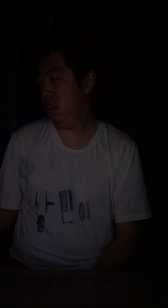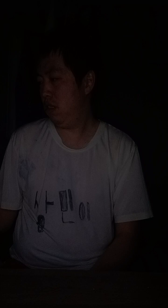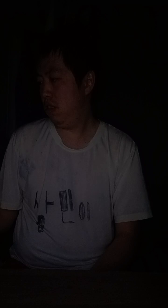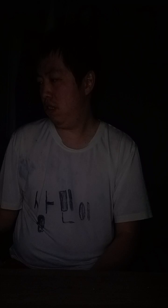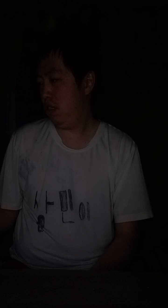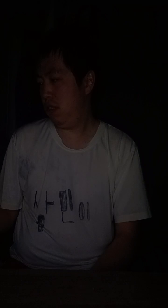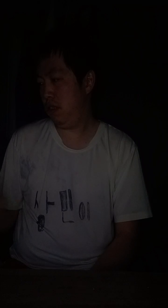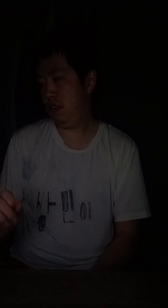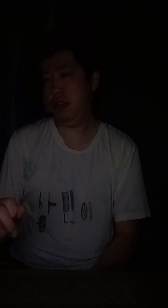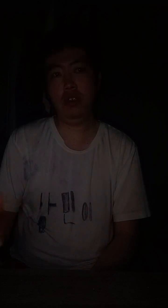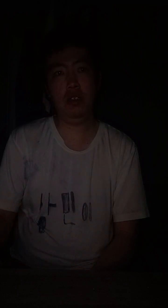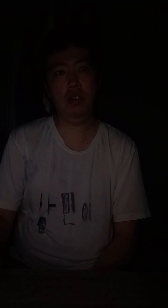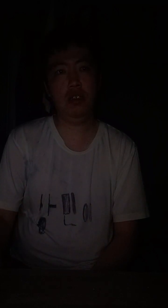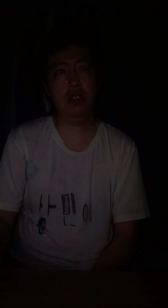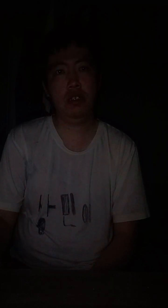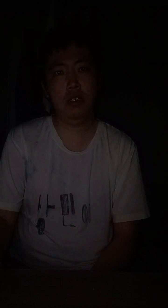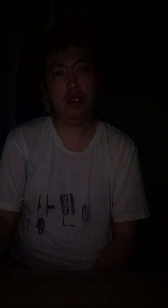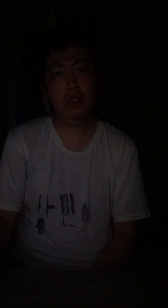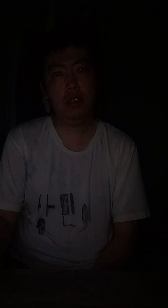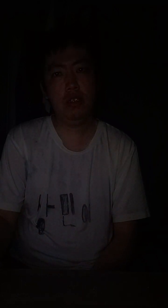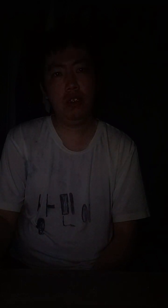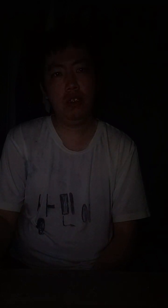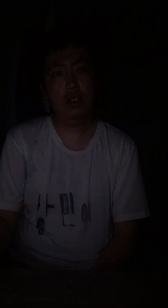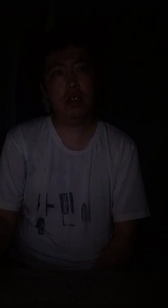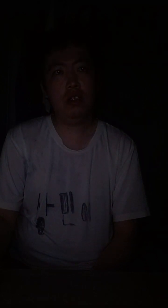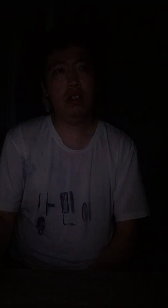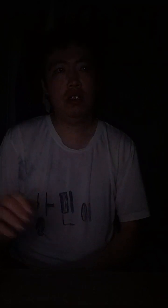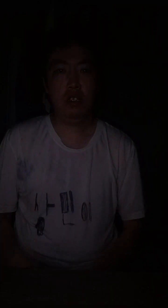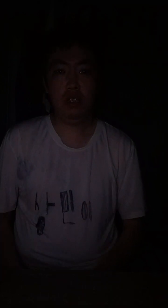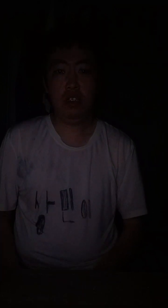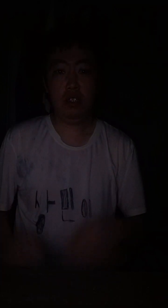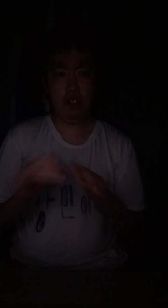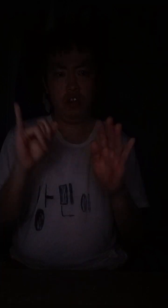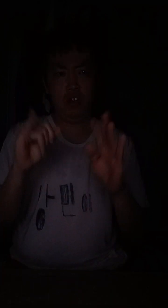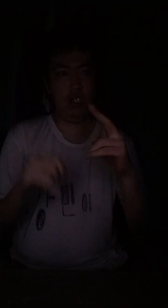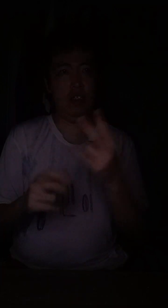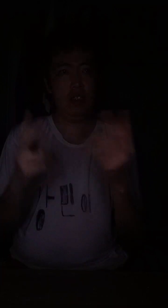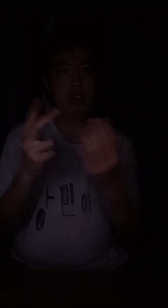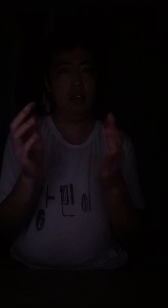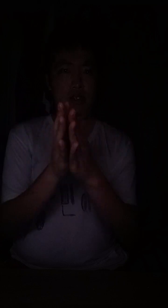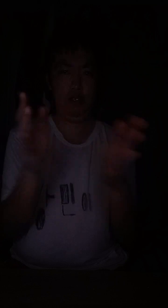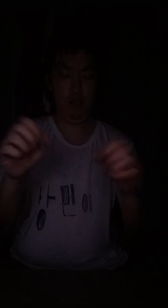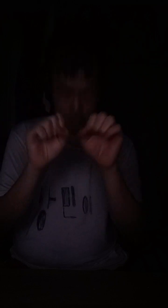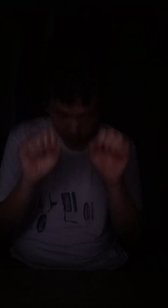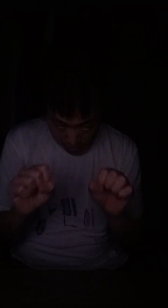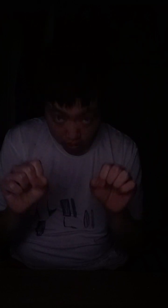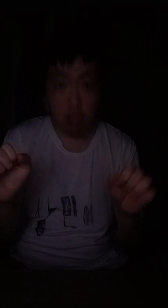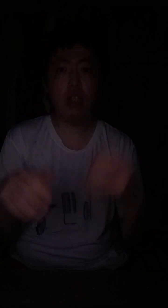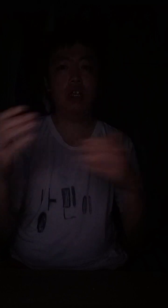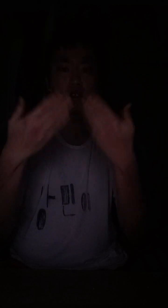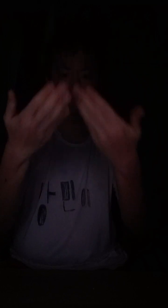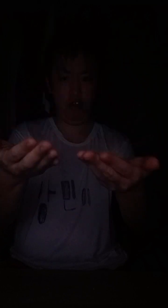잠시 N 모카고. 지금 시각 6시 28분 지나고 있습니다. 어제